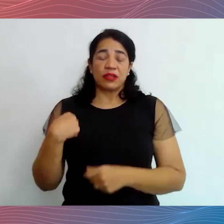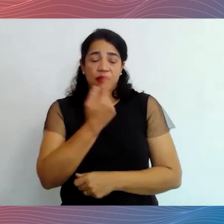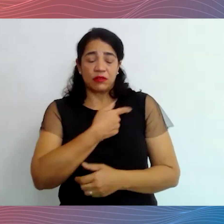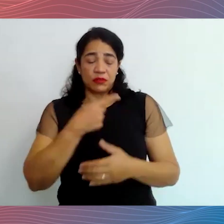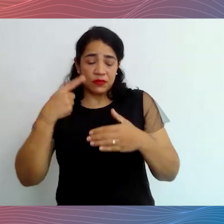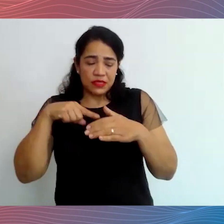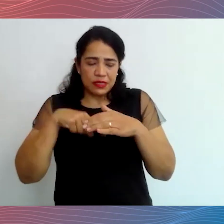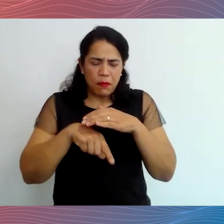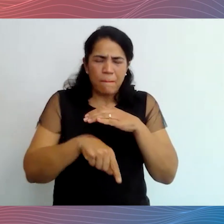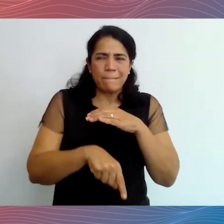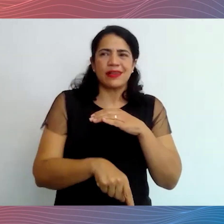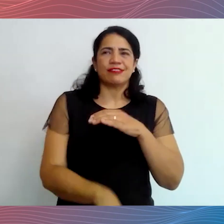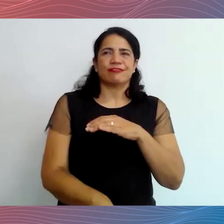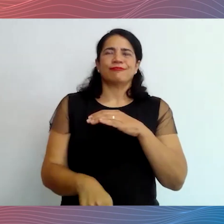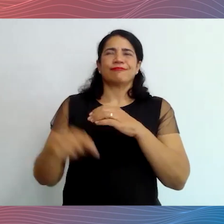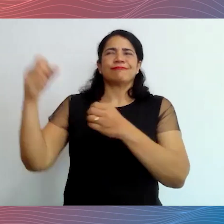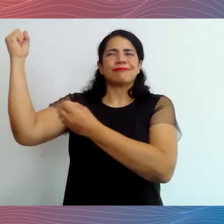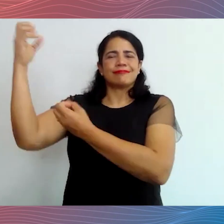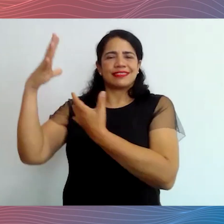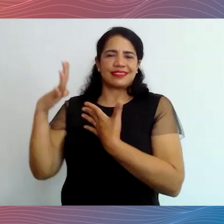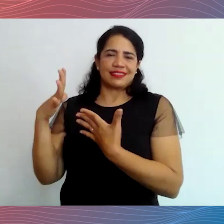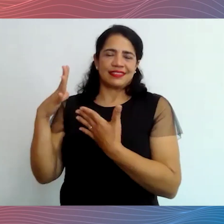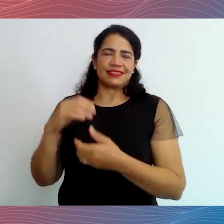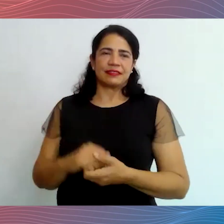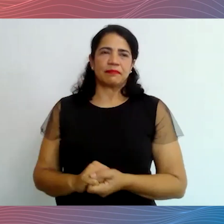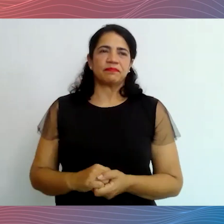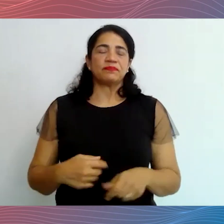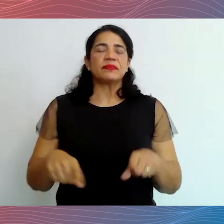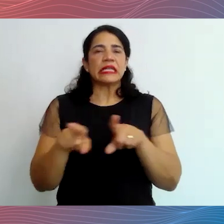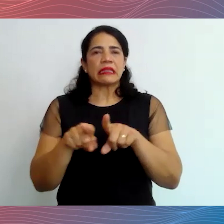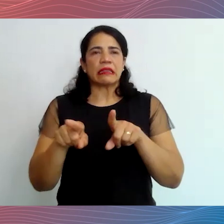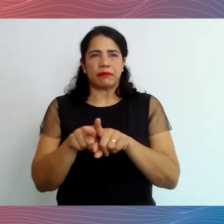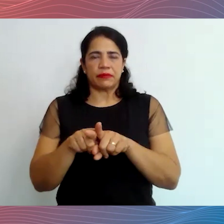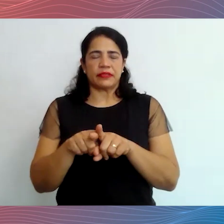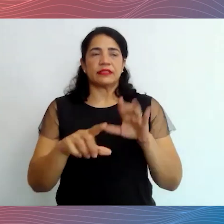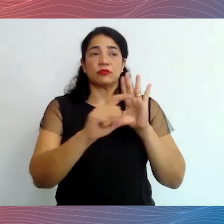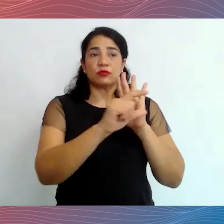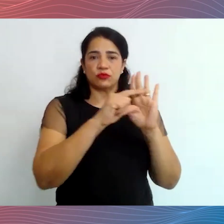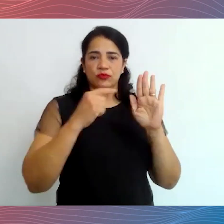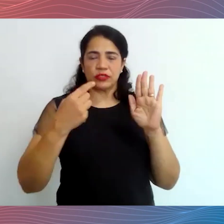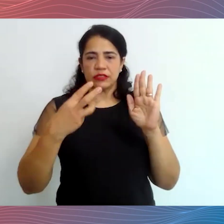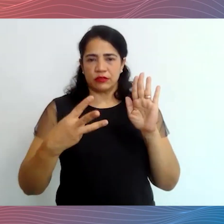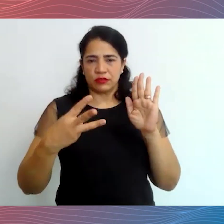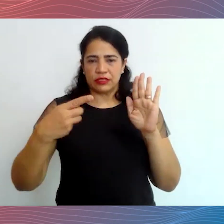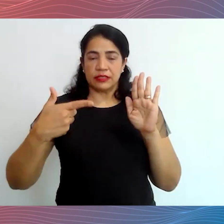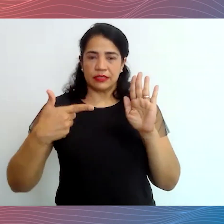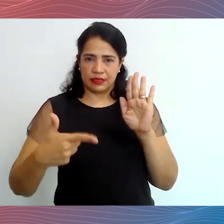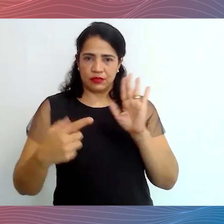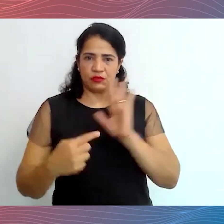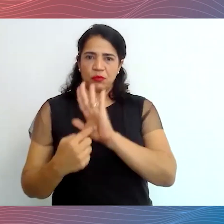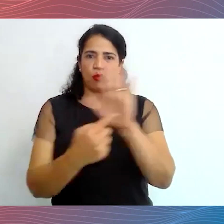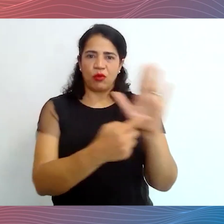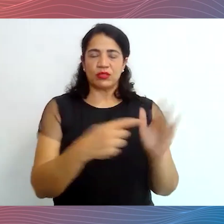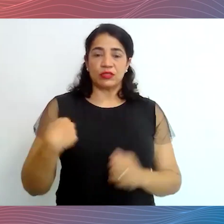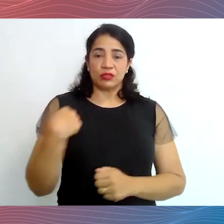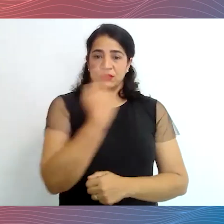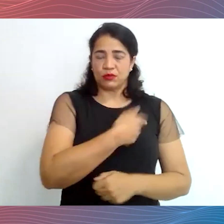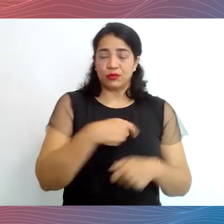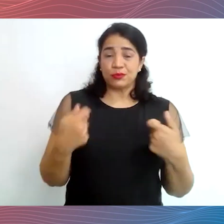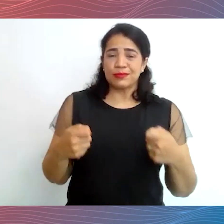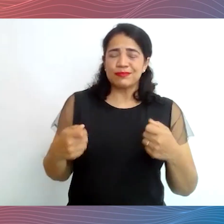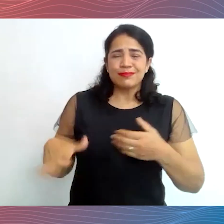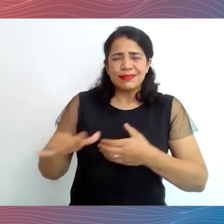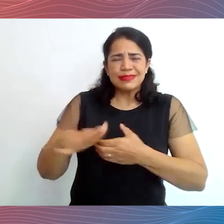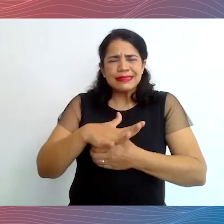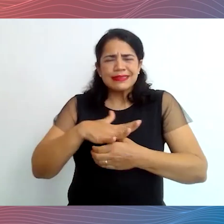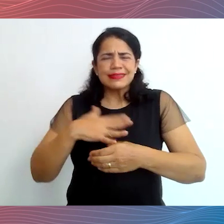irmãos, 32, vamos nos encher, irmãos, de bondade, de benignidade,